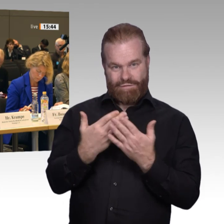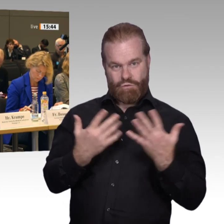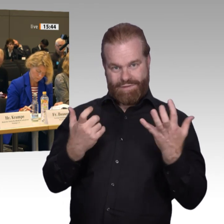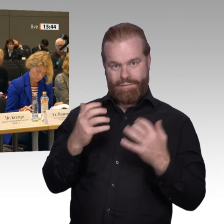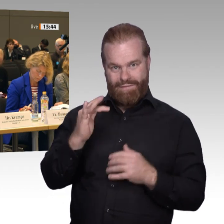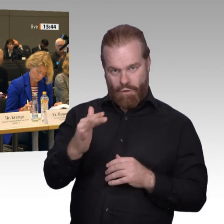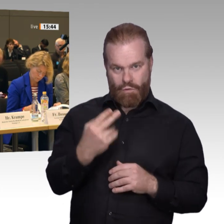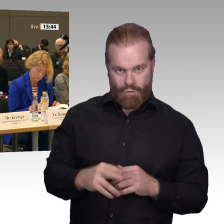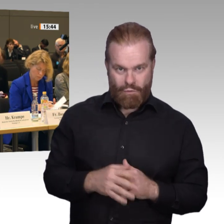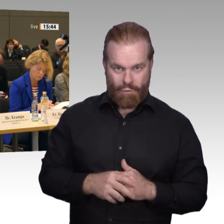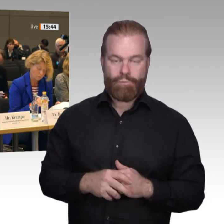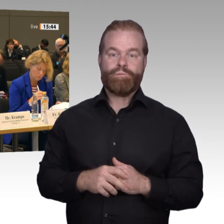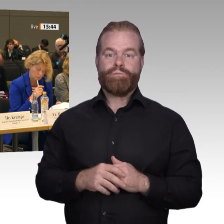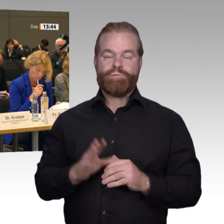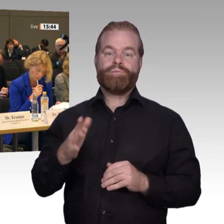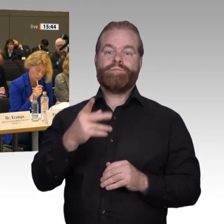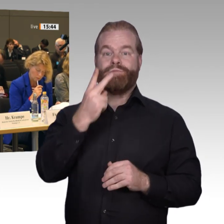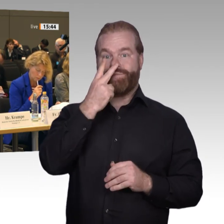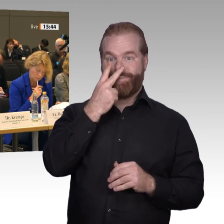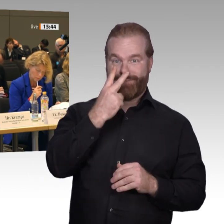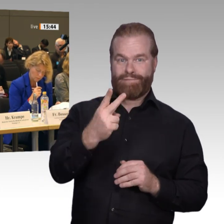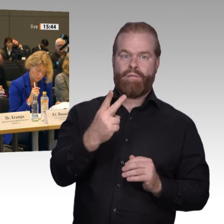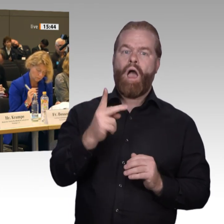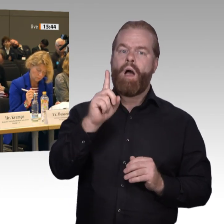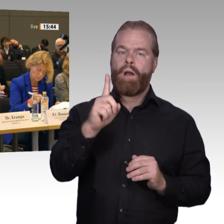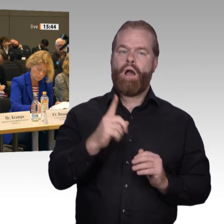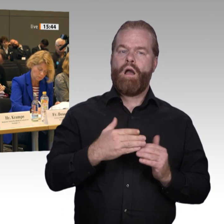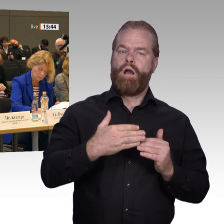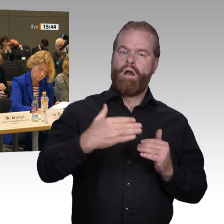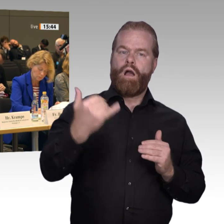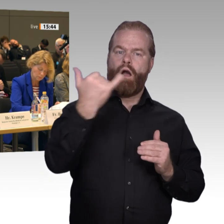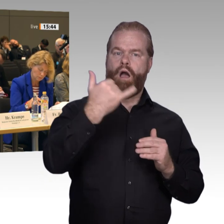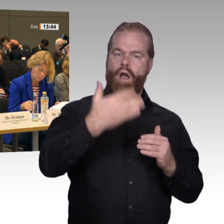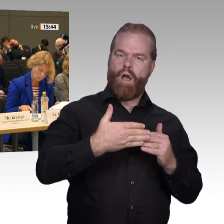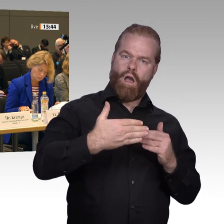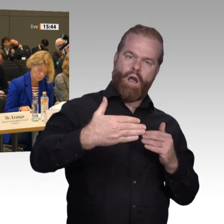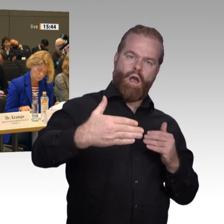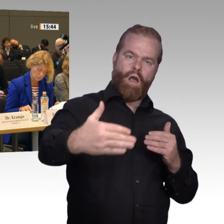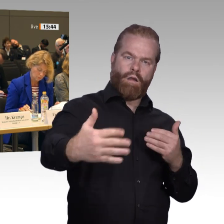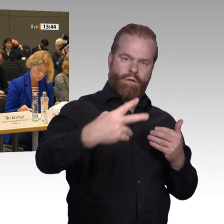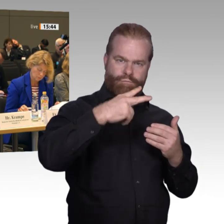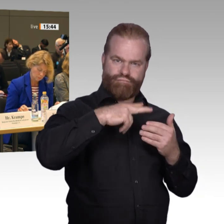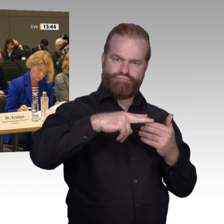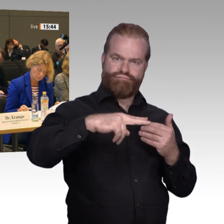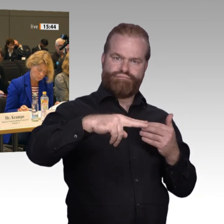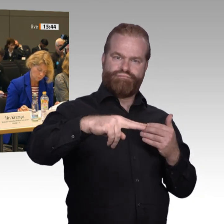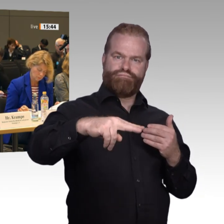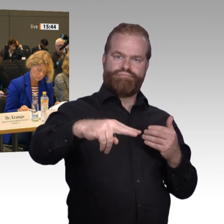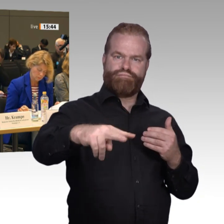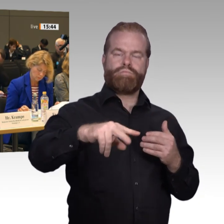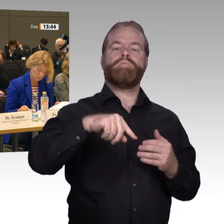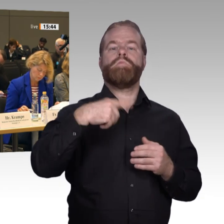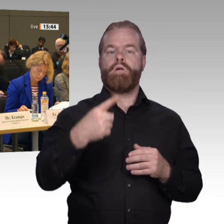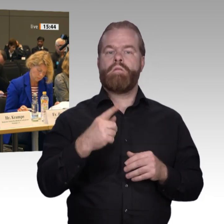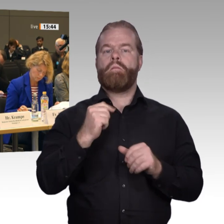Betrag relativ konstant. Von daher gehe ich davon aus, dass sozusagen der Wegfall